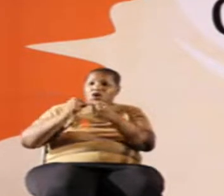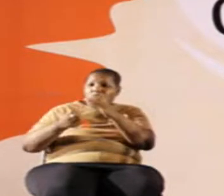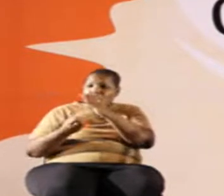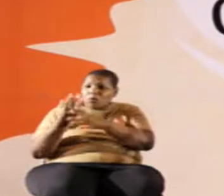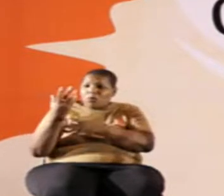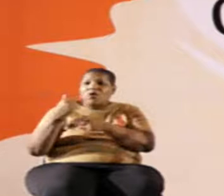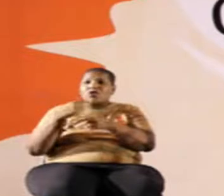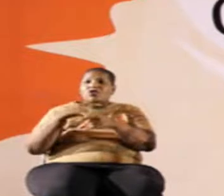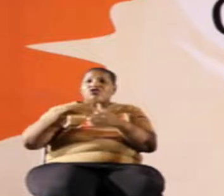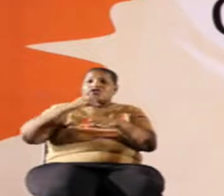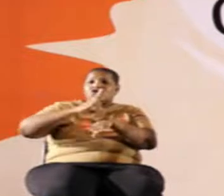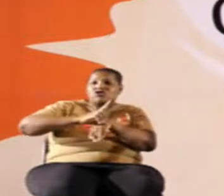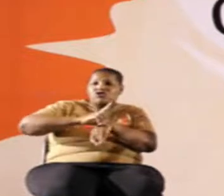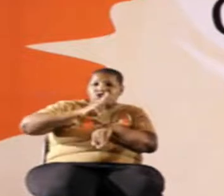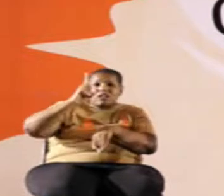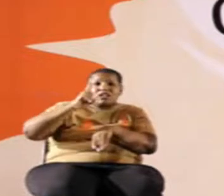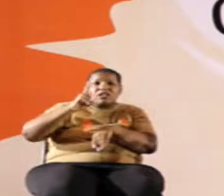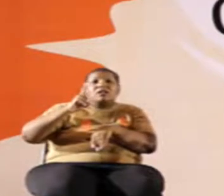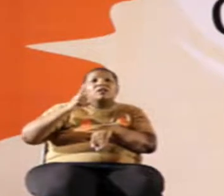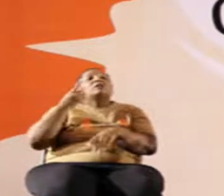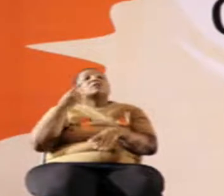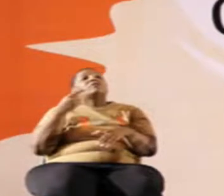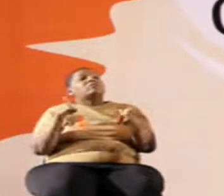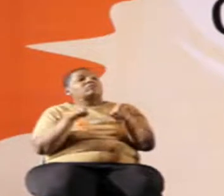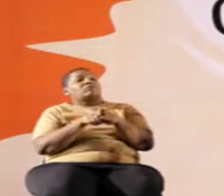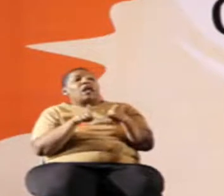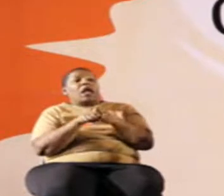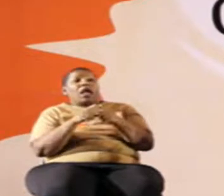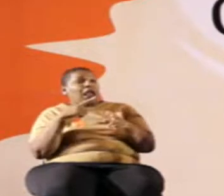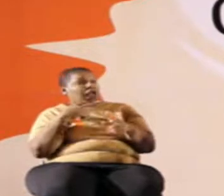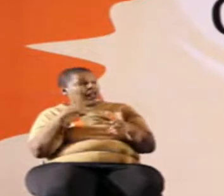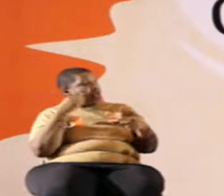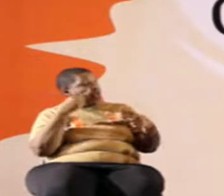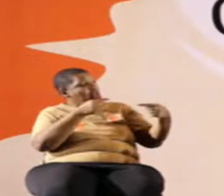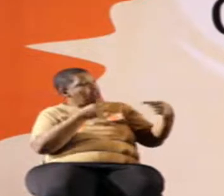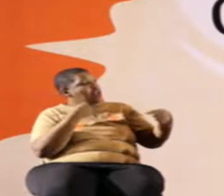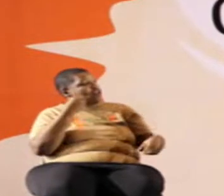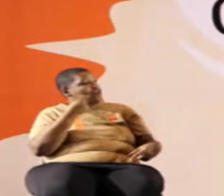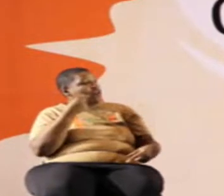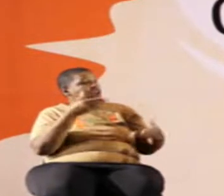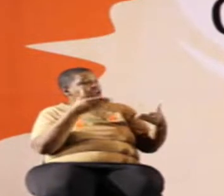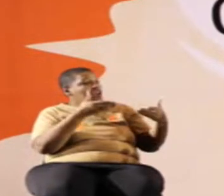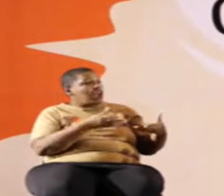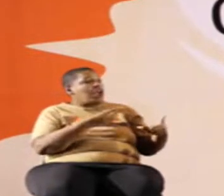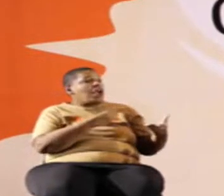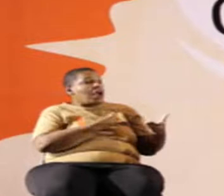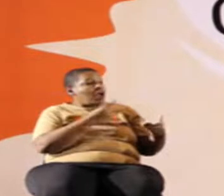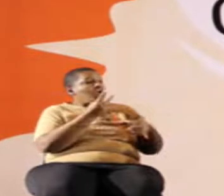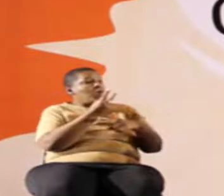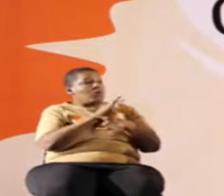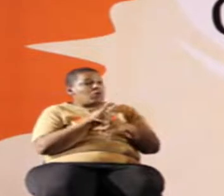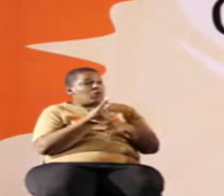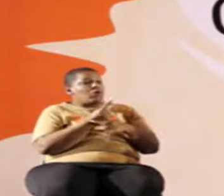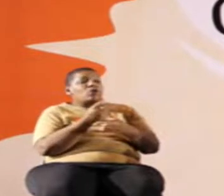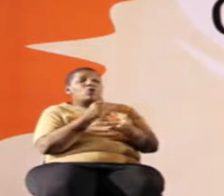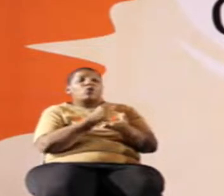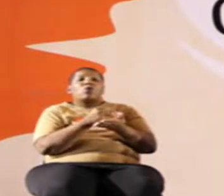de direção, e sei que, inclusive, na área da advocacia, está buscando